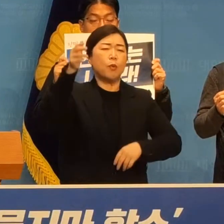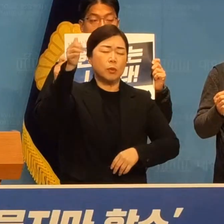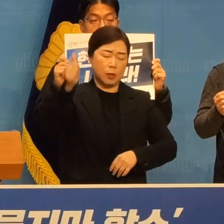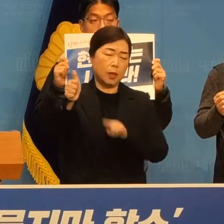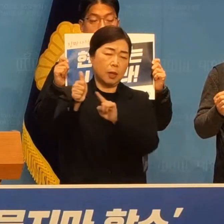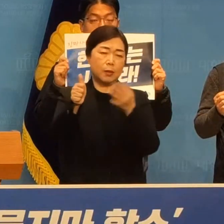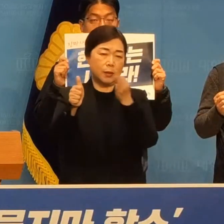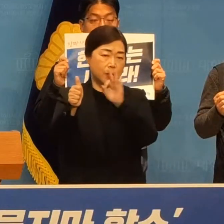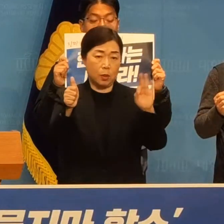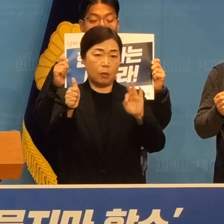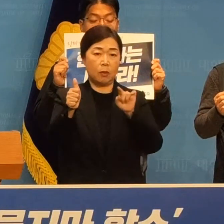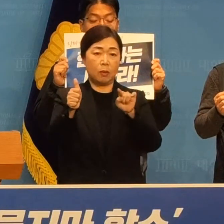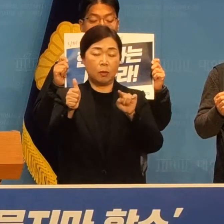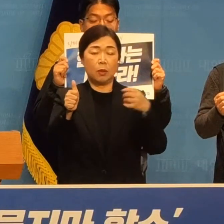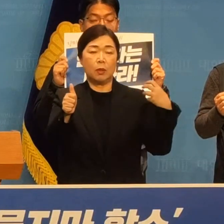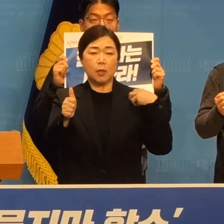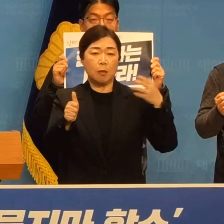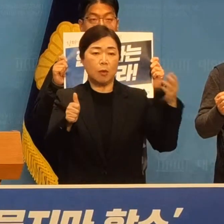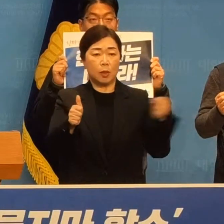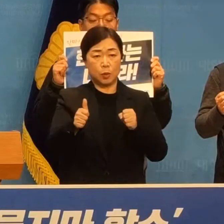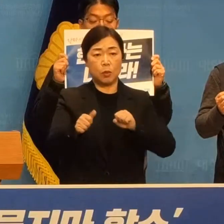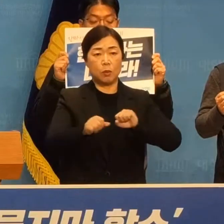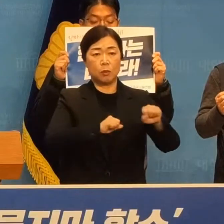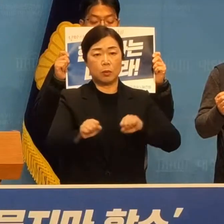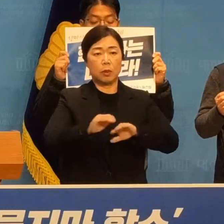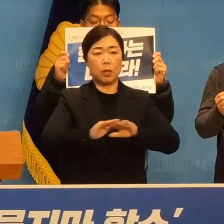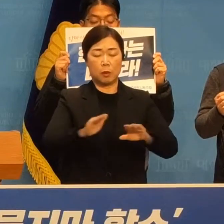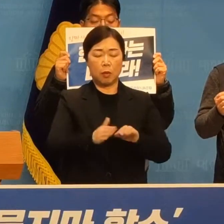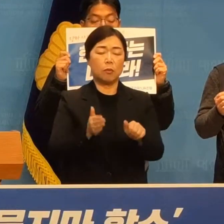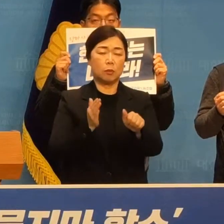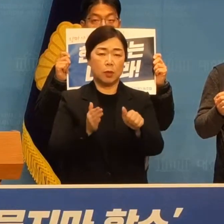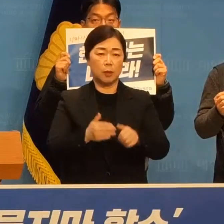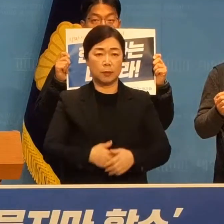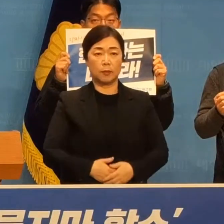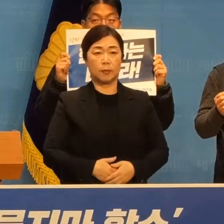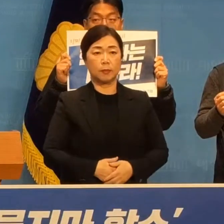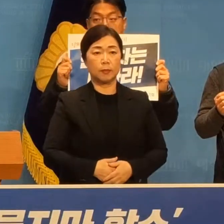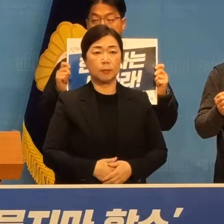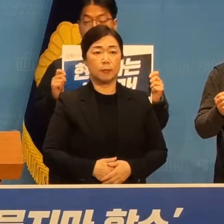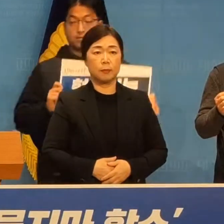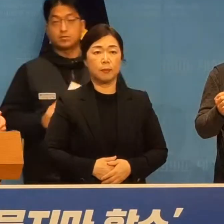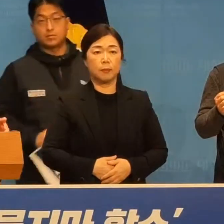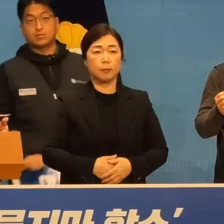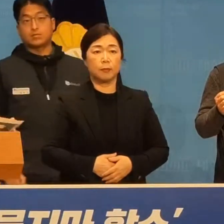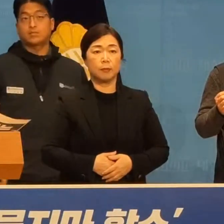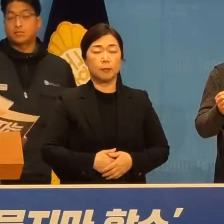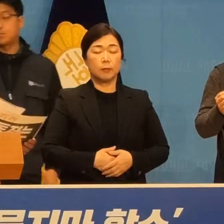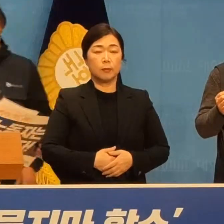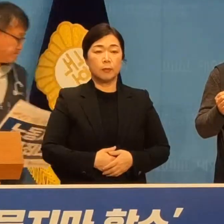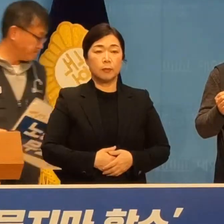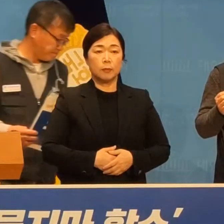사용자로서 책임 있게 나서기를 강력히 촉구합니다. 고맙습니다.